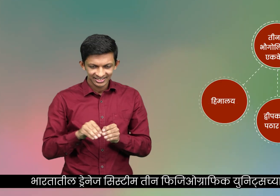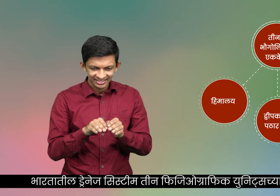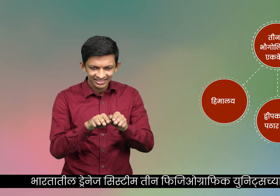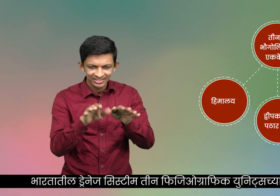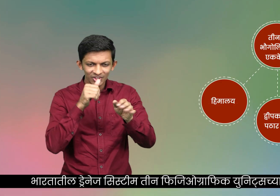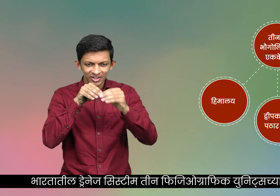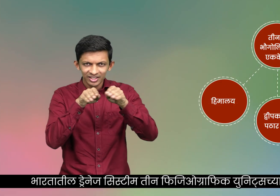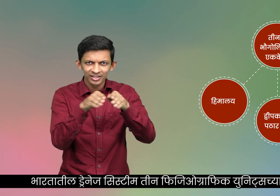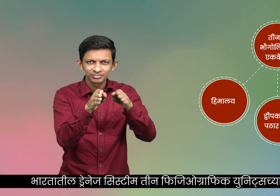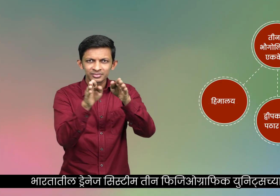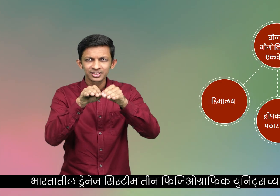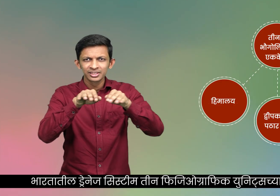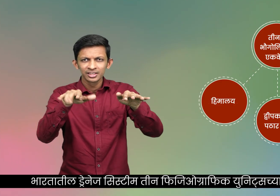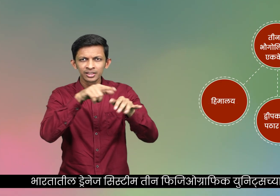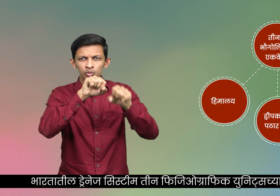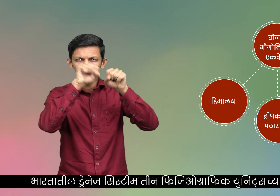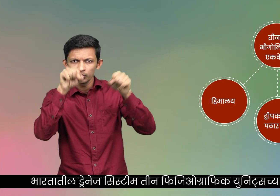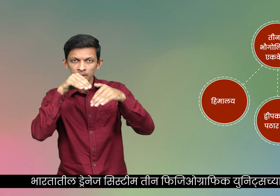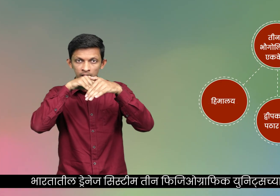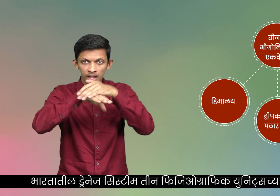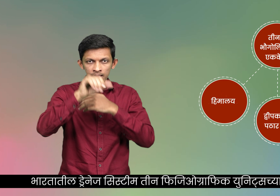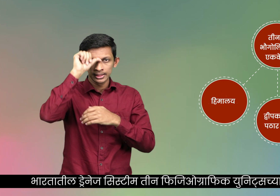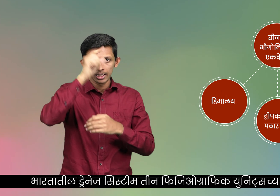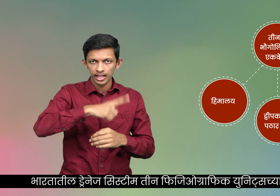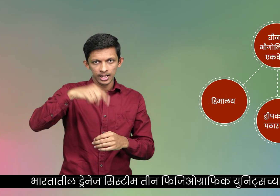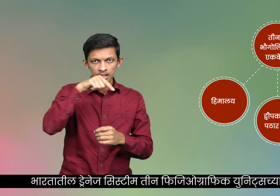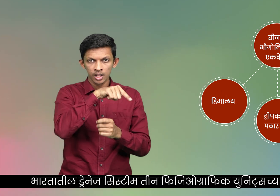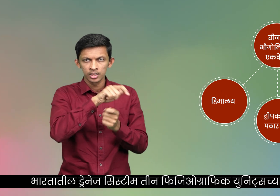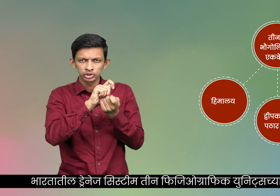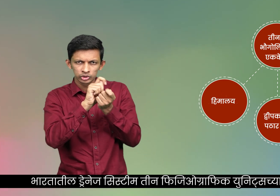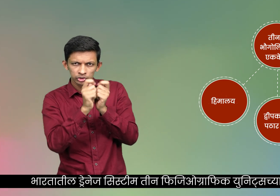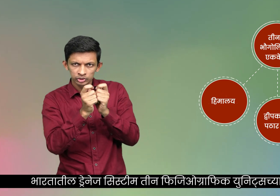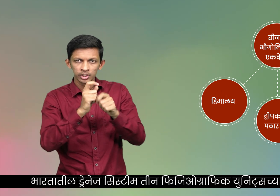भारतातील ड्रेनेज सिस्टीम 3 फिजिओग्राफिक युनिट्सच्या उत्क्रांतीसह विकसित